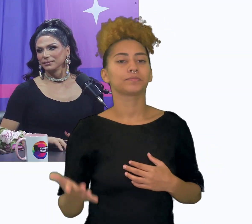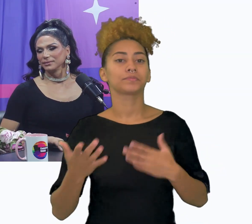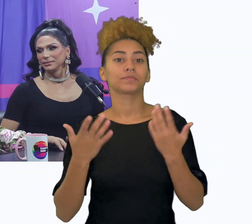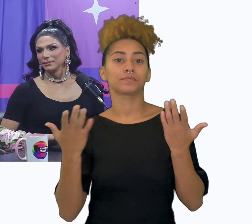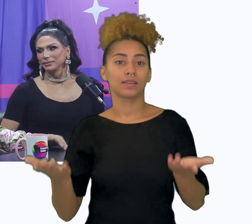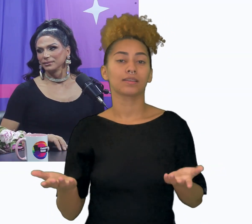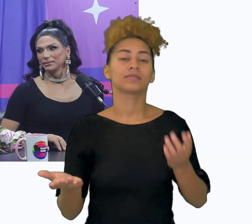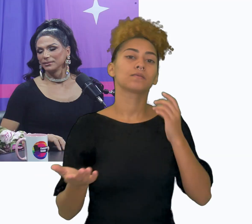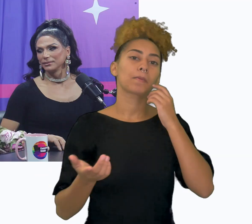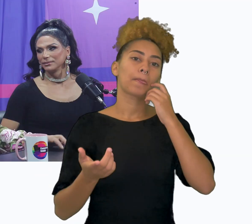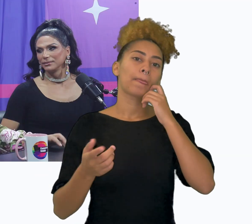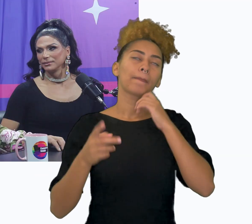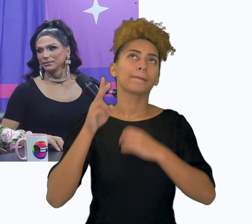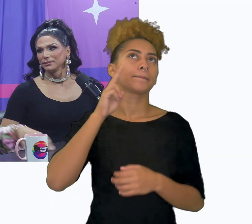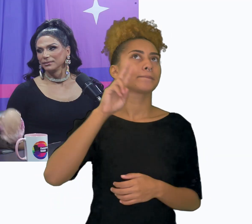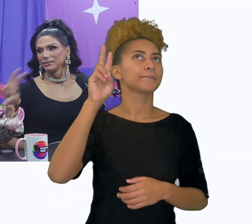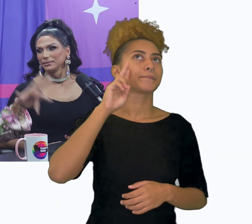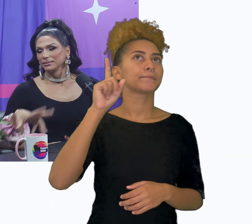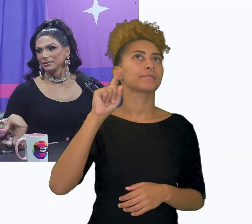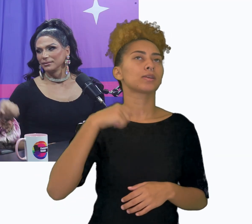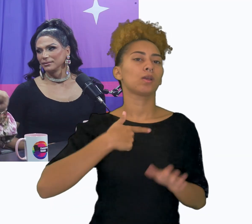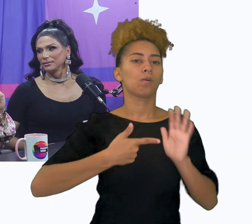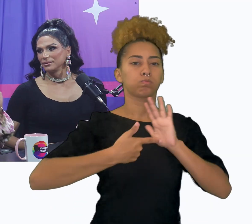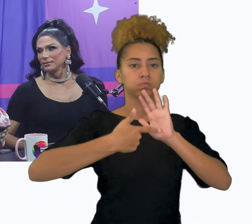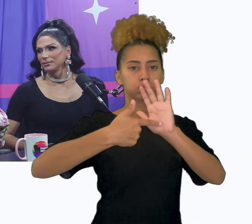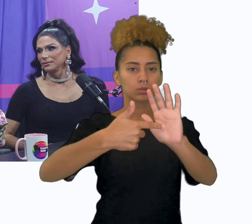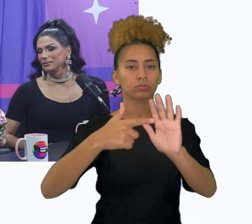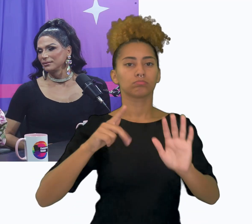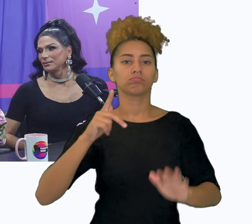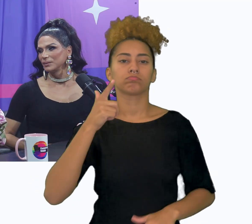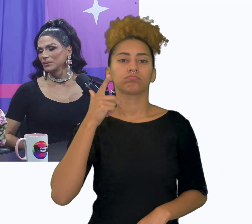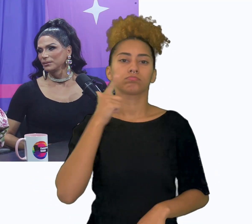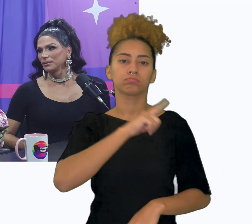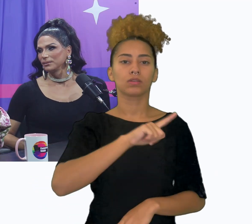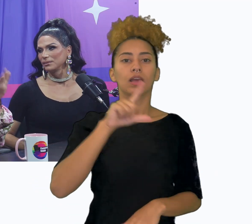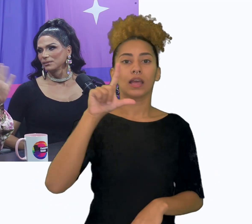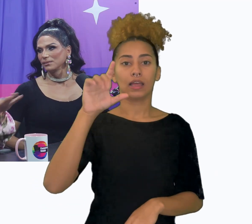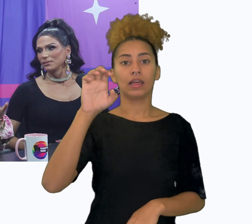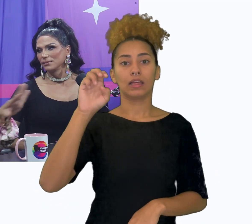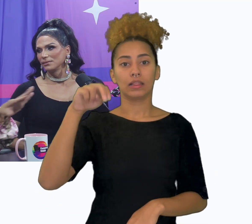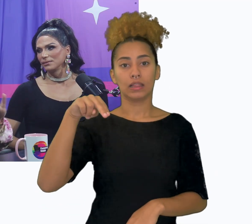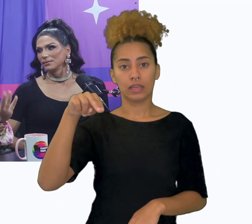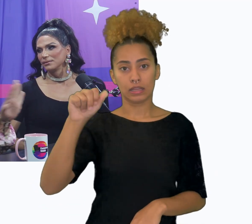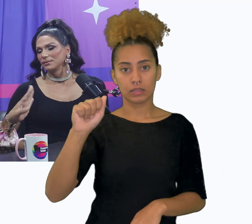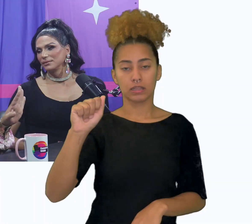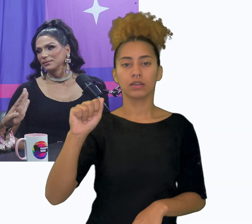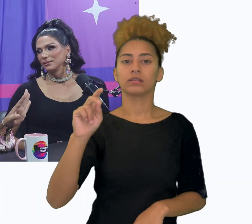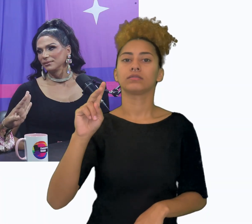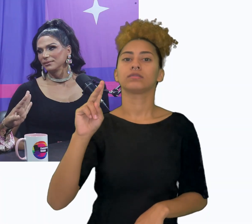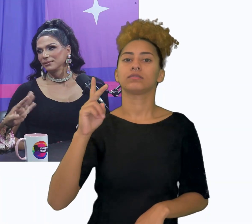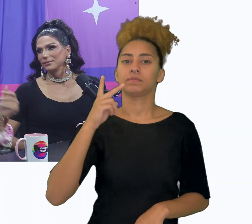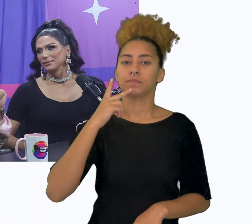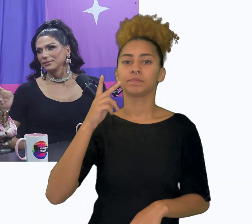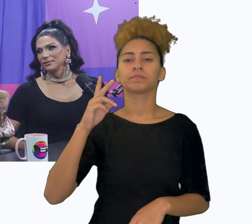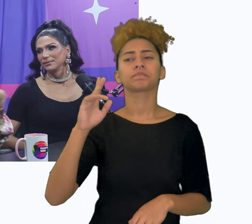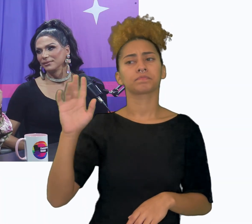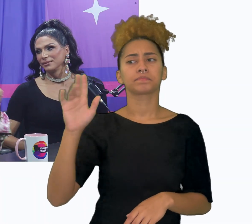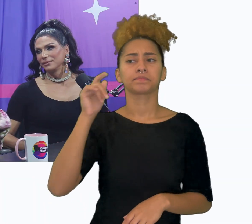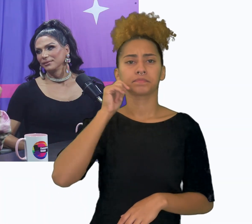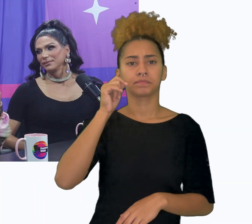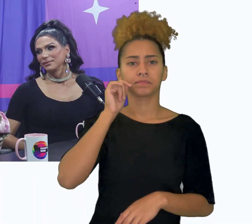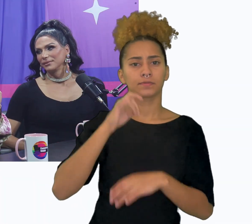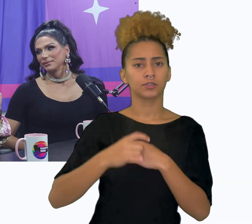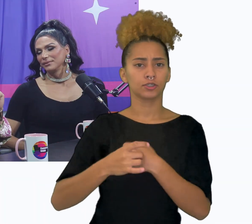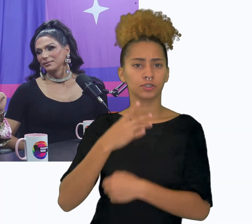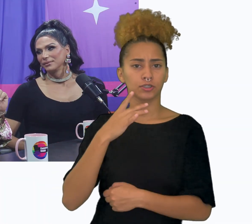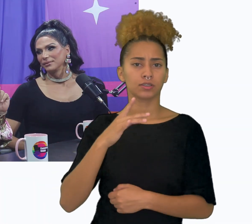Daí eu lembro que eu comecei a me destacar e a Lena, eu queria fazer shows dançantes. Só que a Lena me deu